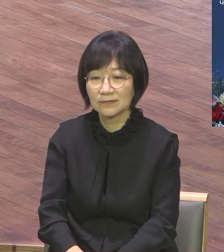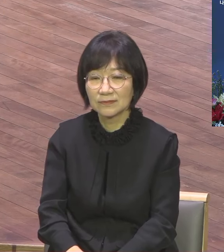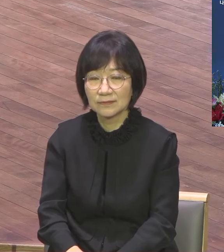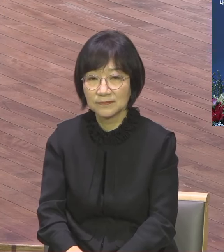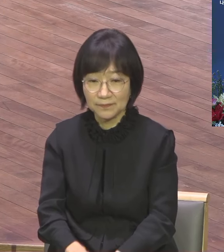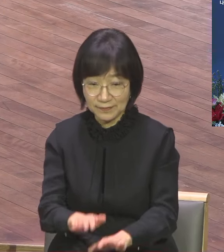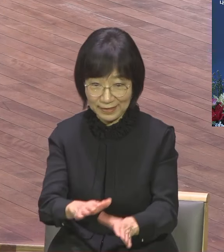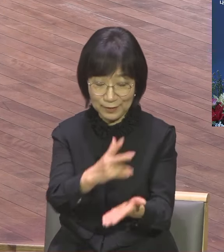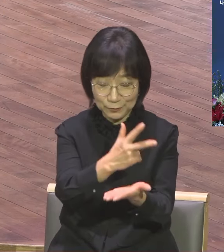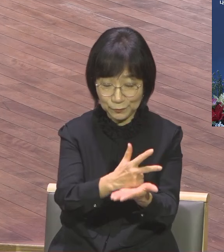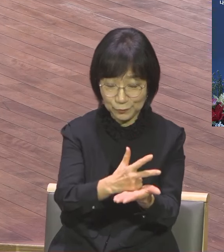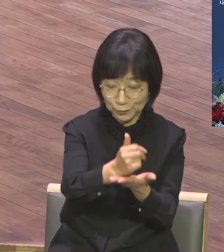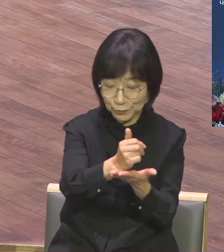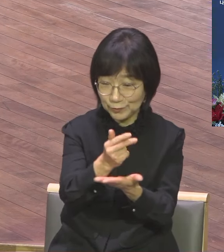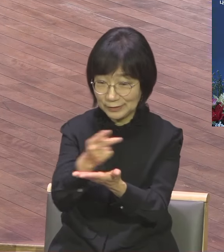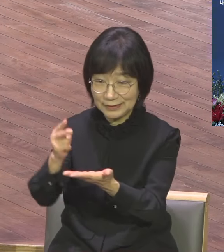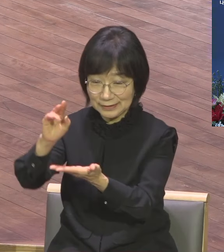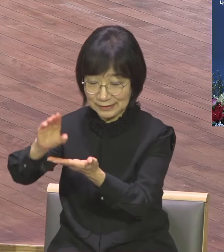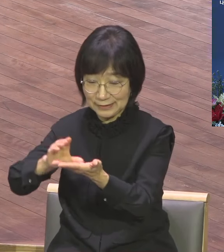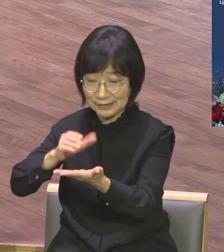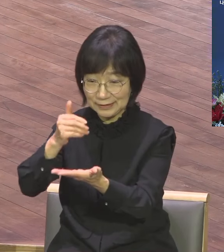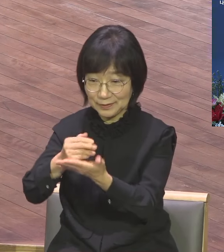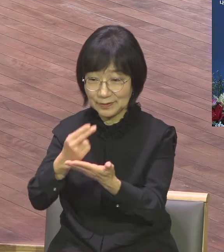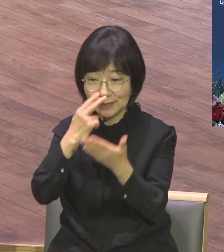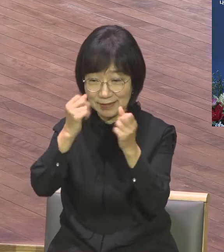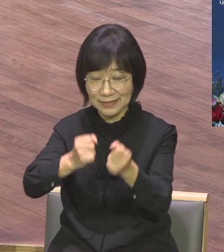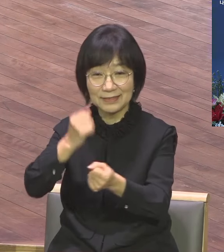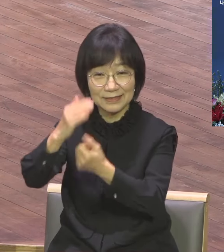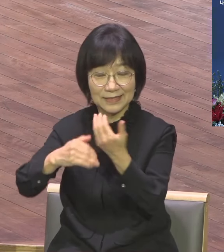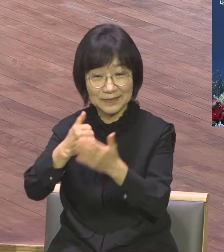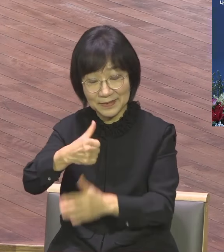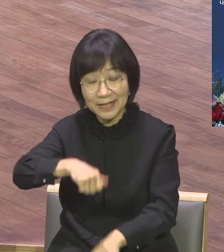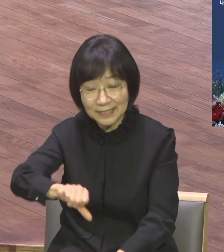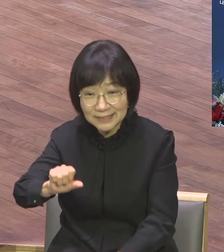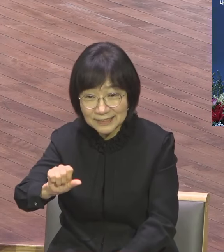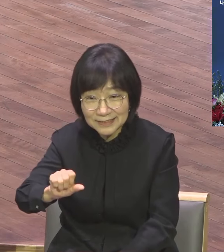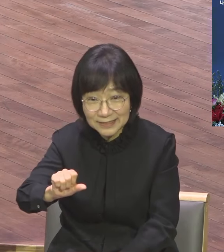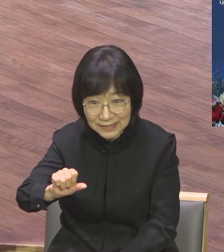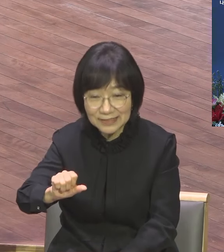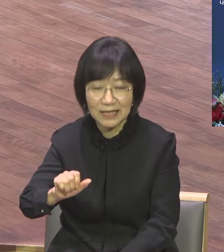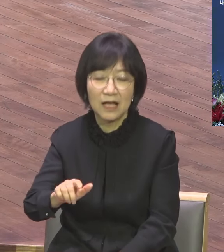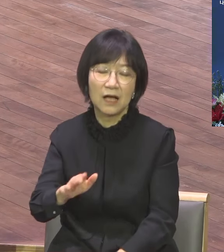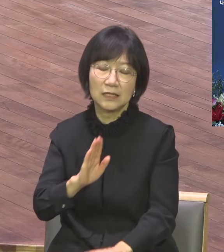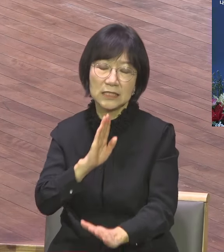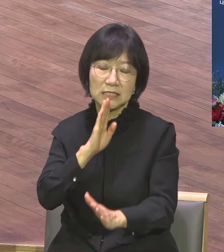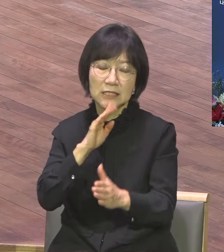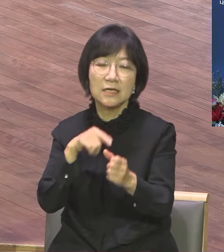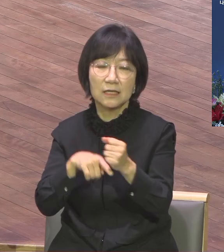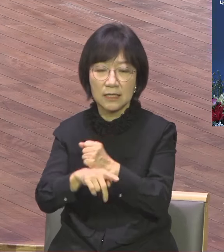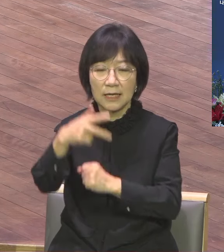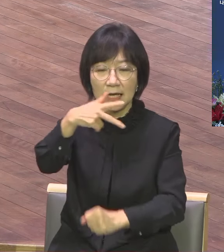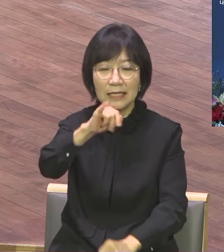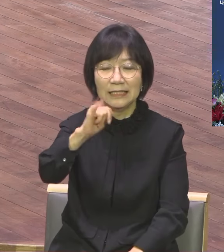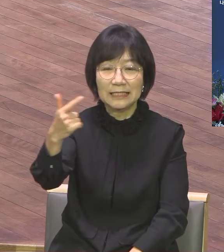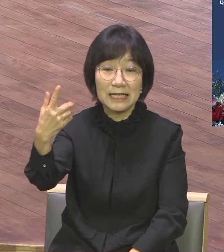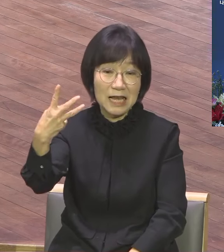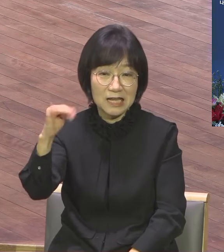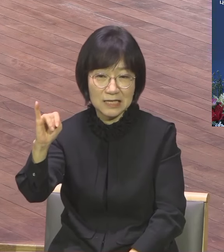주는 그리스도시요 살아계신 하나님의 아들이십니다. 영적 진리 몰라요.